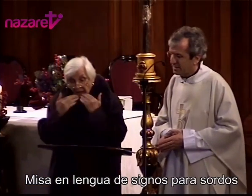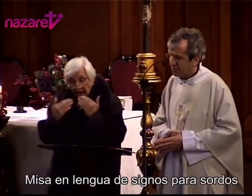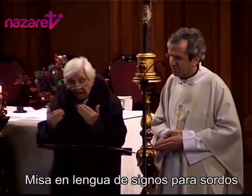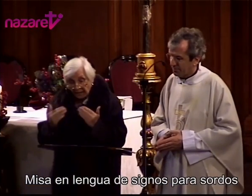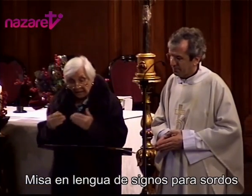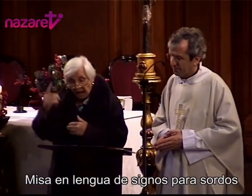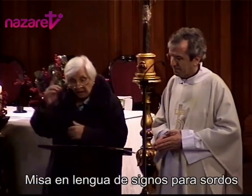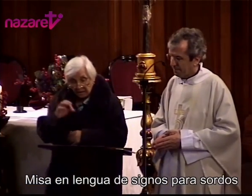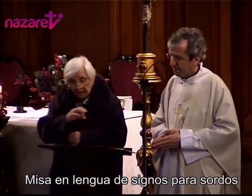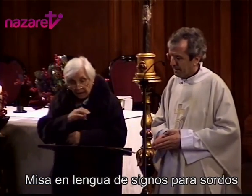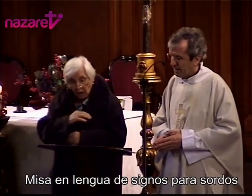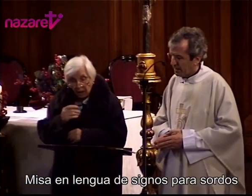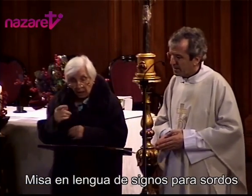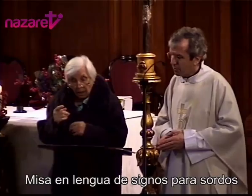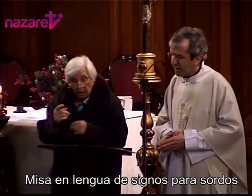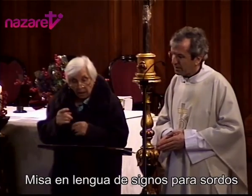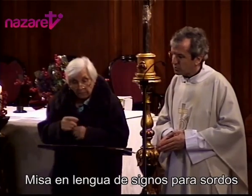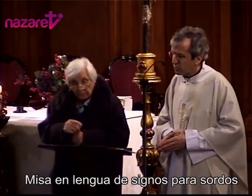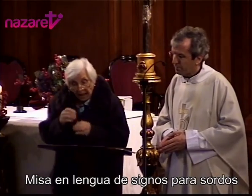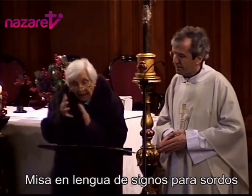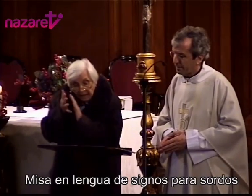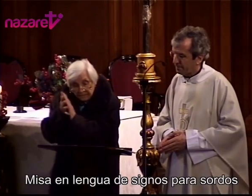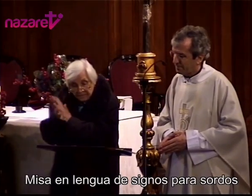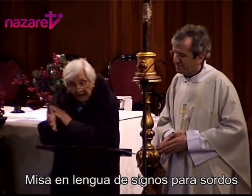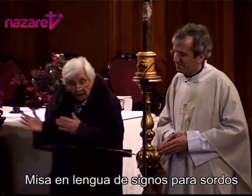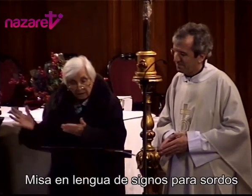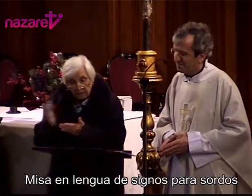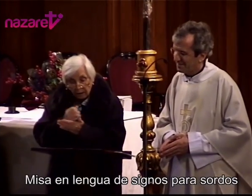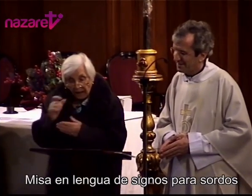al Señor. Invocad su nombre.